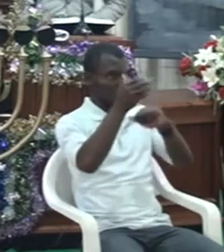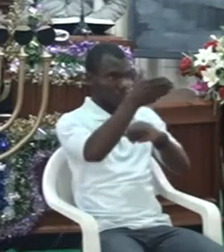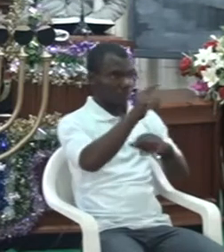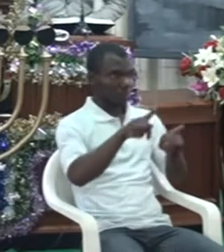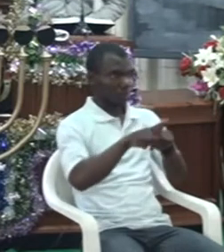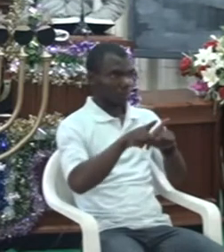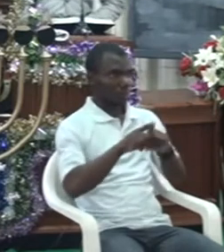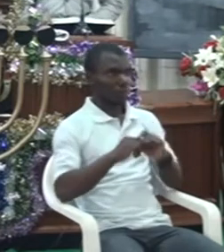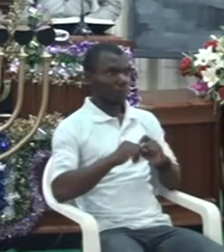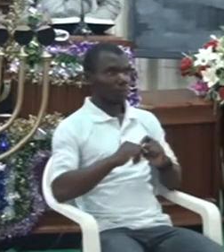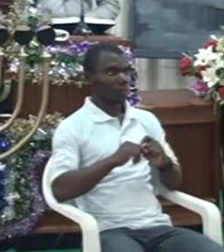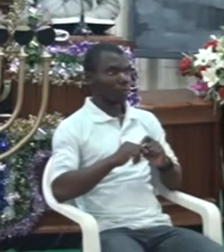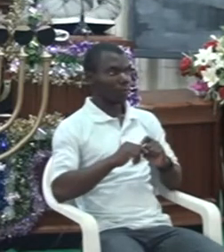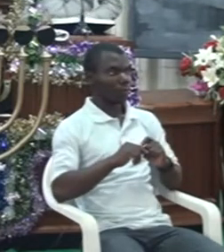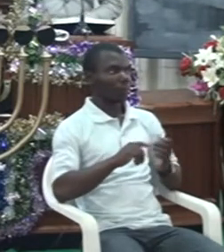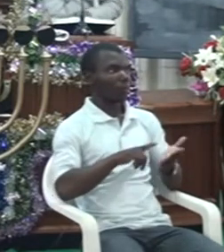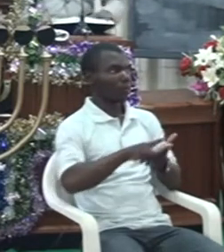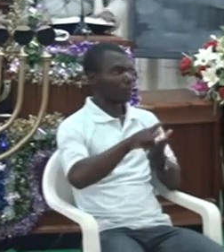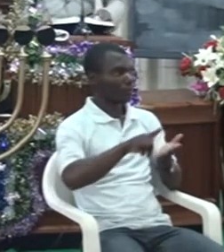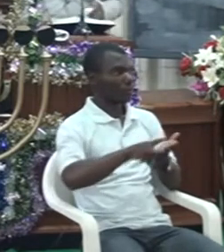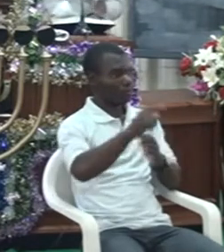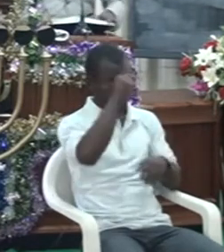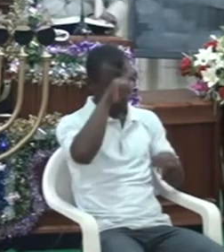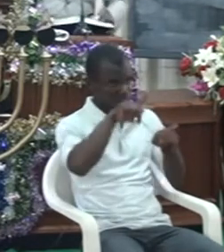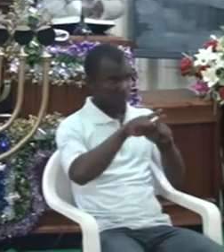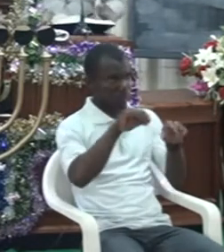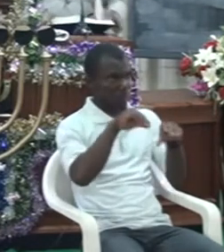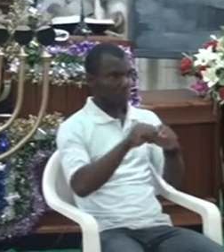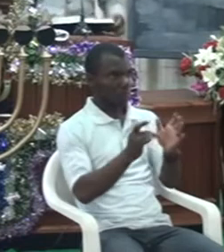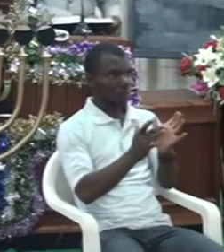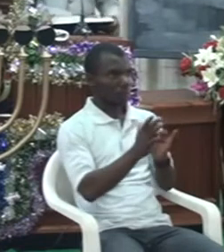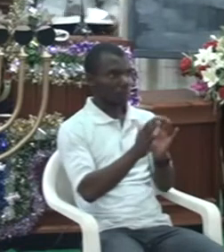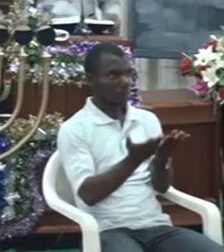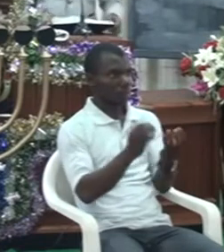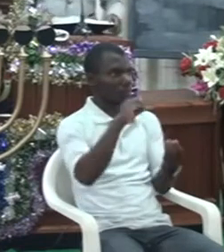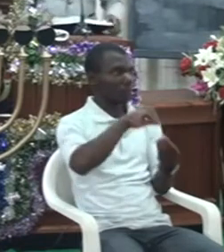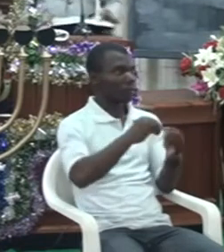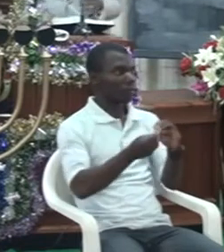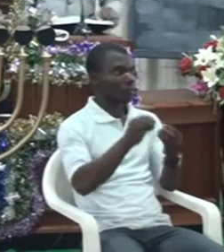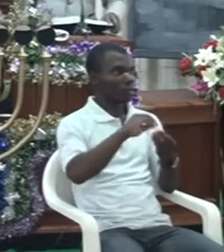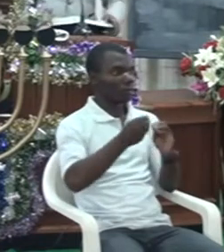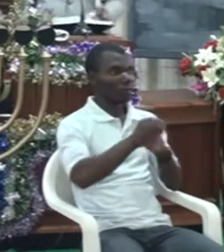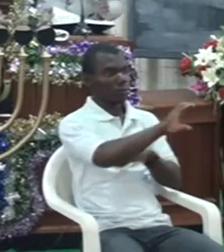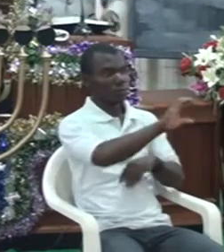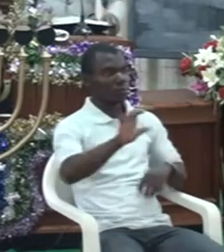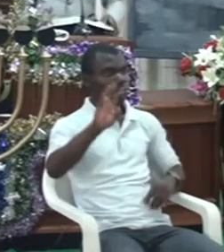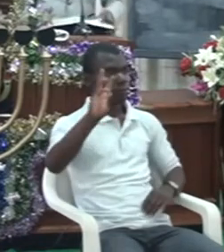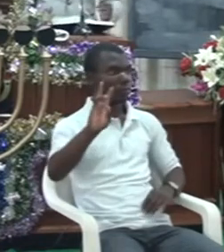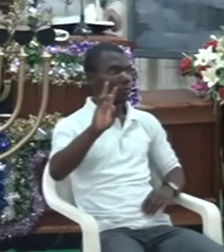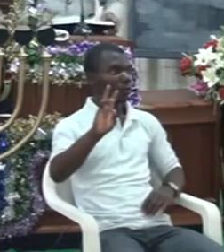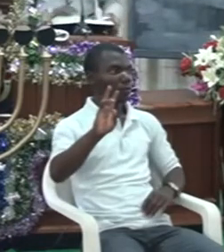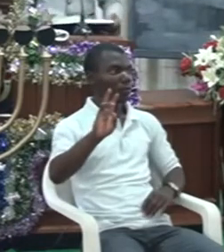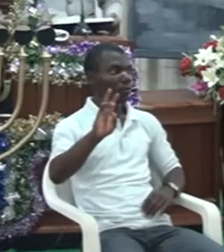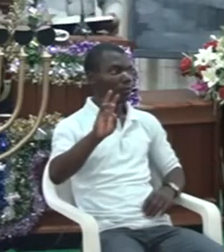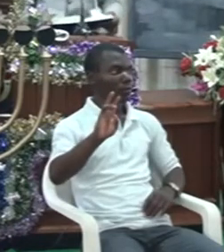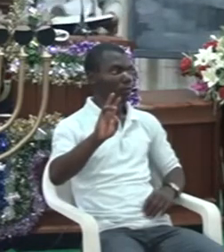je le bénirai. Somme frère, nombre chapitre 6, je crois. Nombre 6, et ça vous cite.